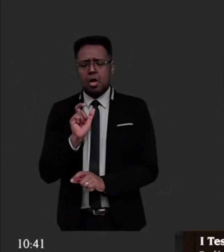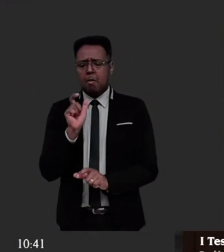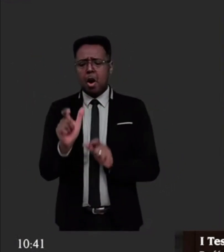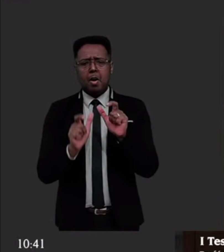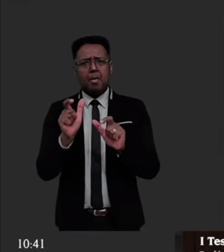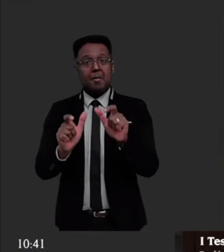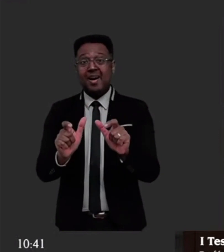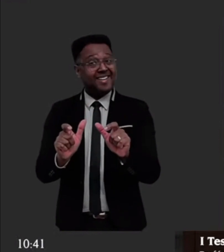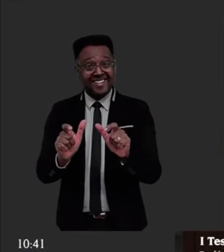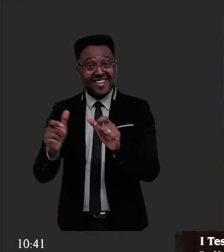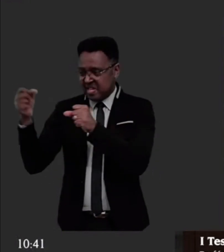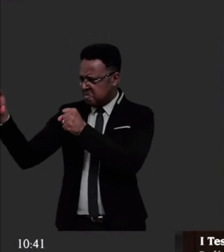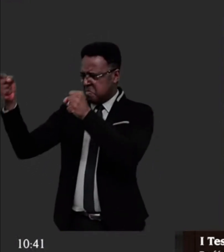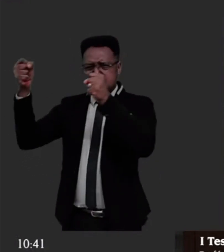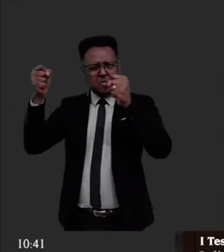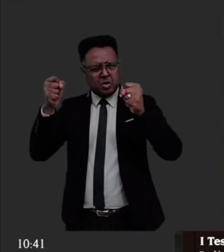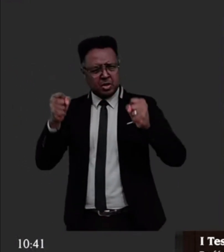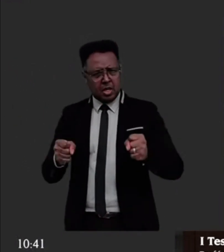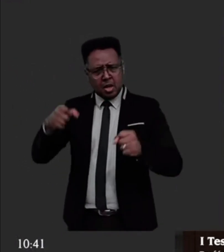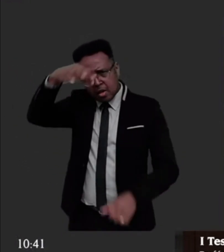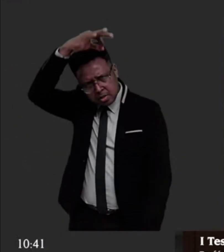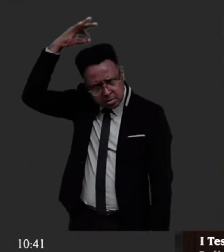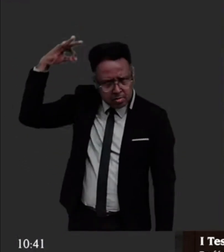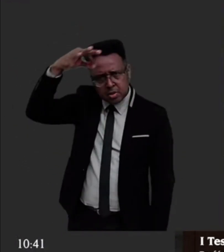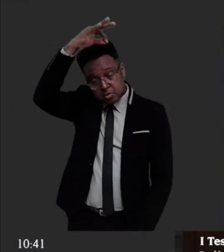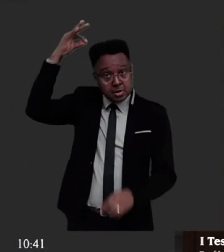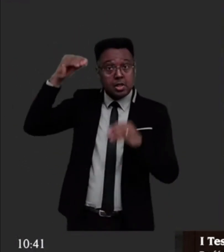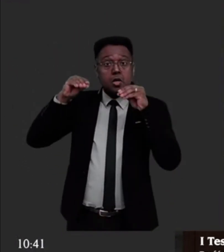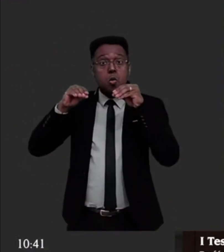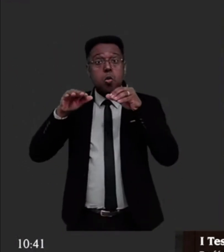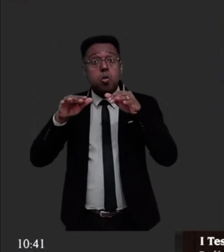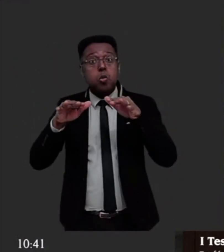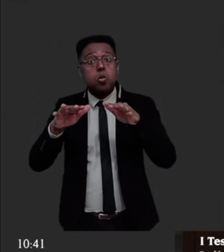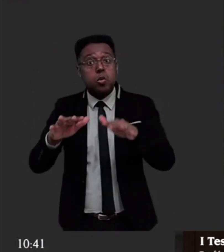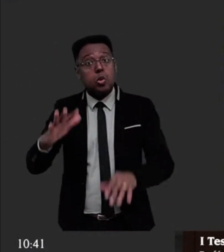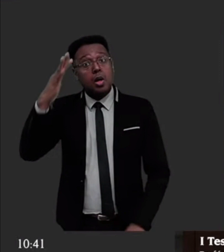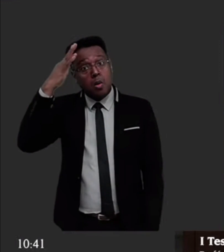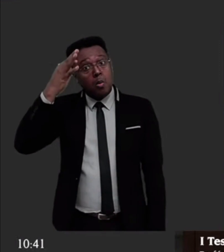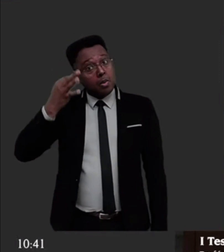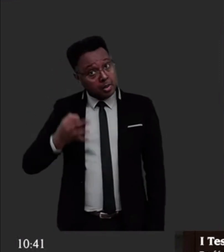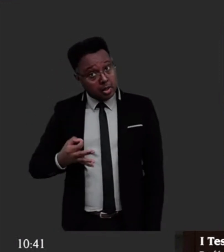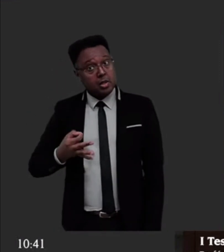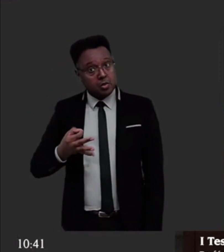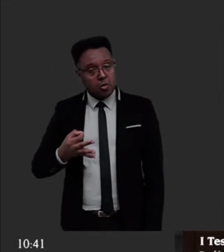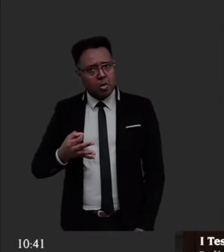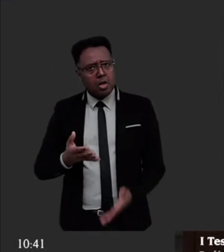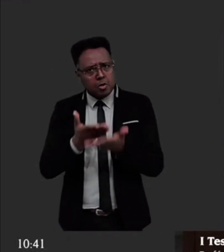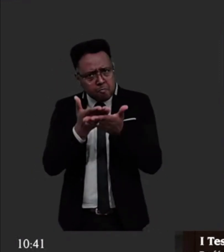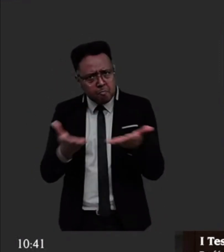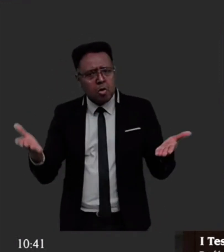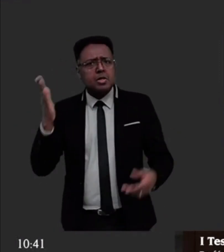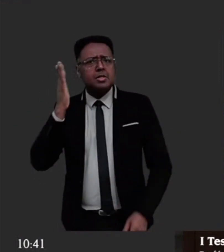Espírito Santo, e em muita certeza, como bem sabeis, quais fomos entre vós por amor de